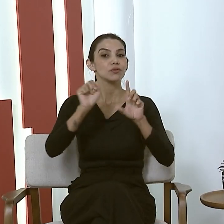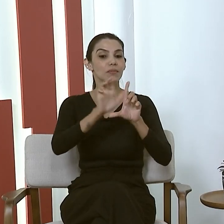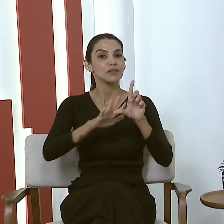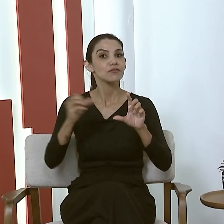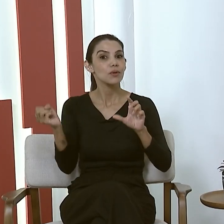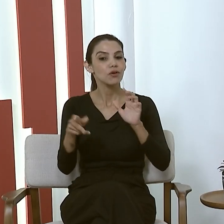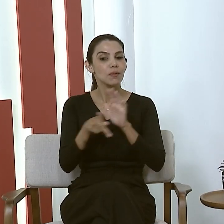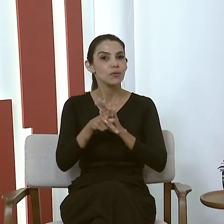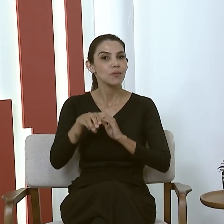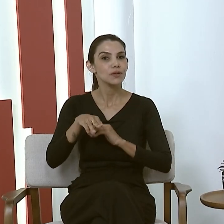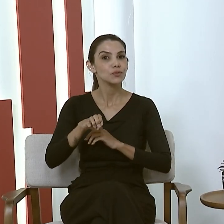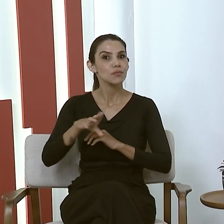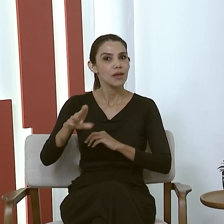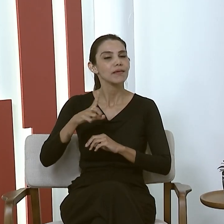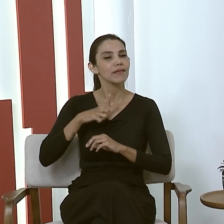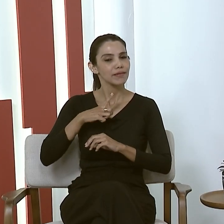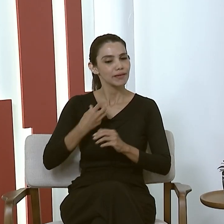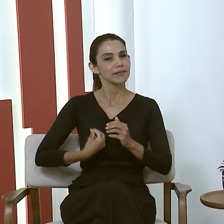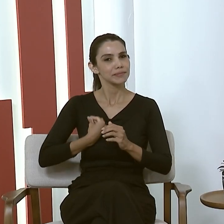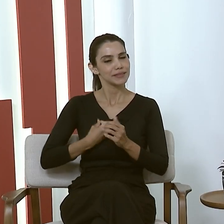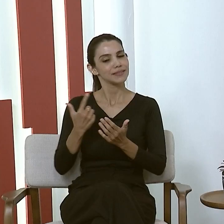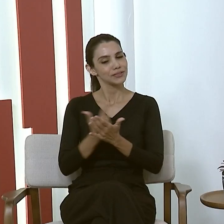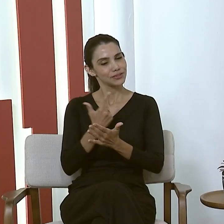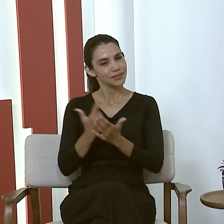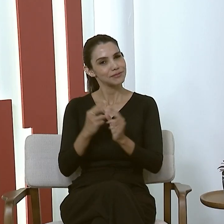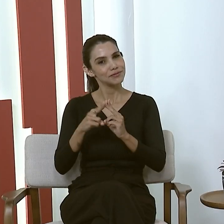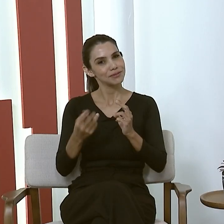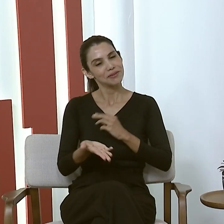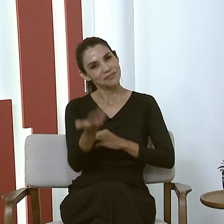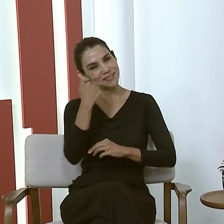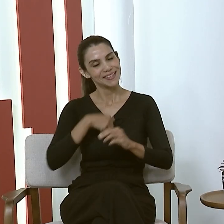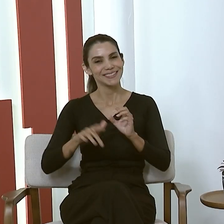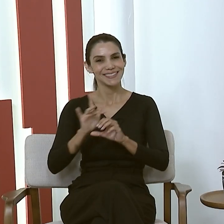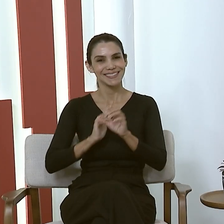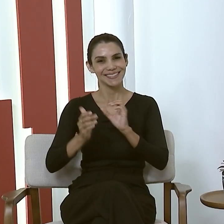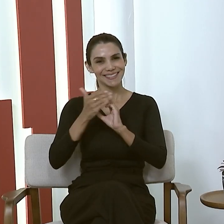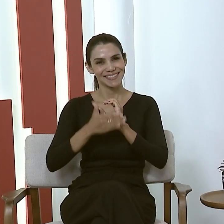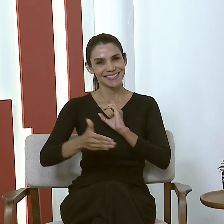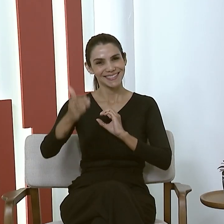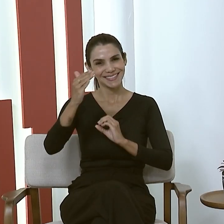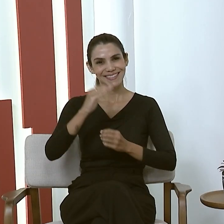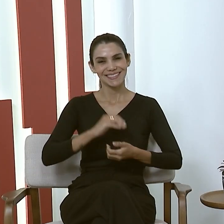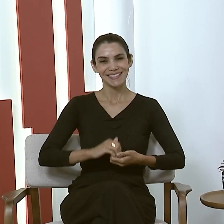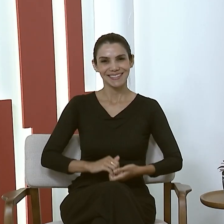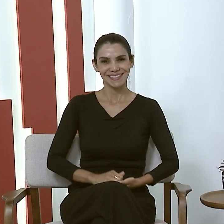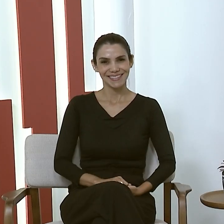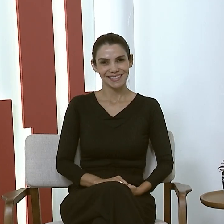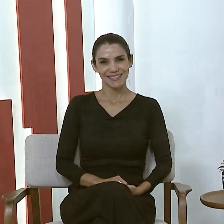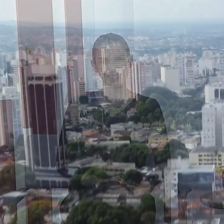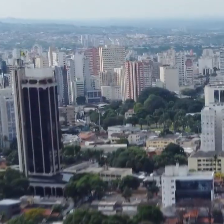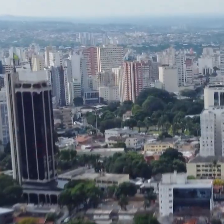que disponibiliza livros digitais. Fica com a gente porque o Conexões já está no ar.